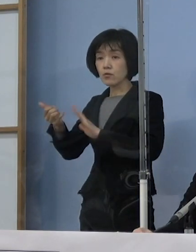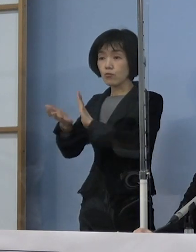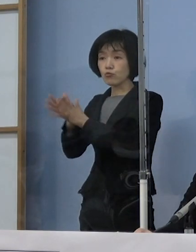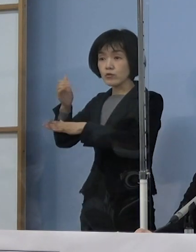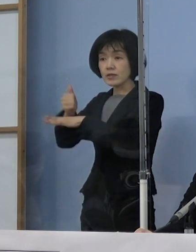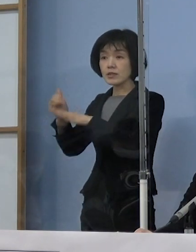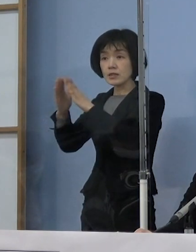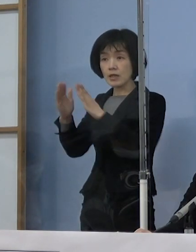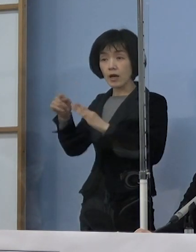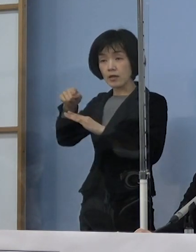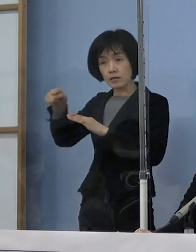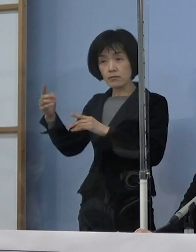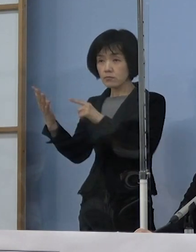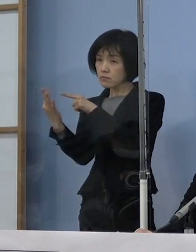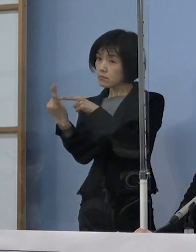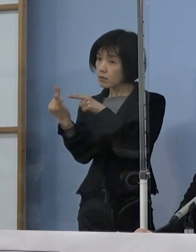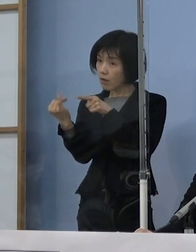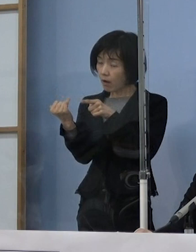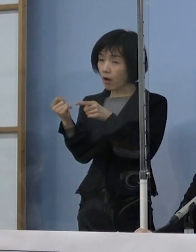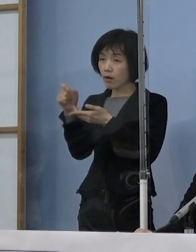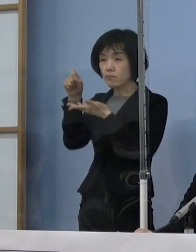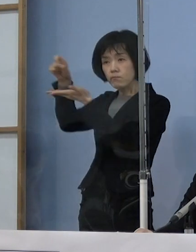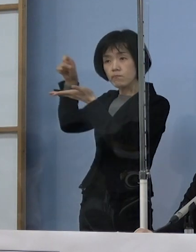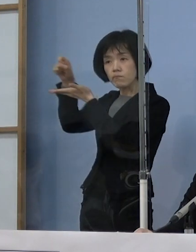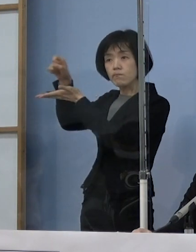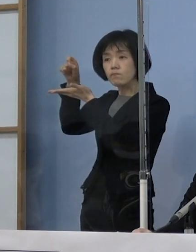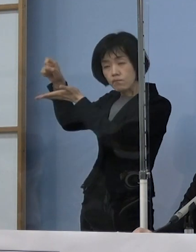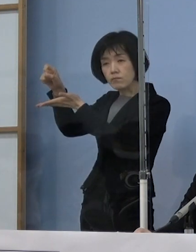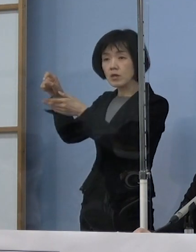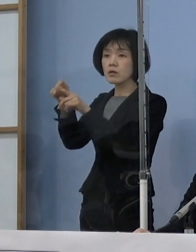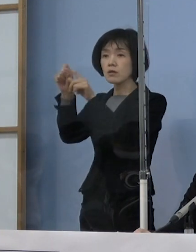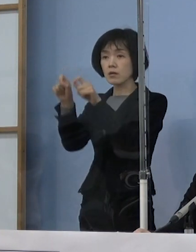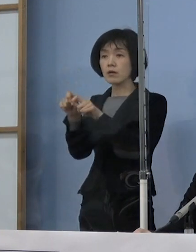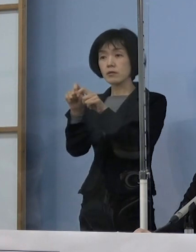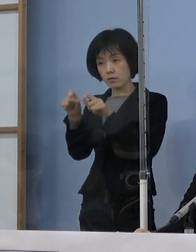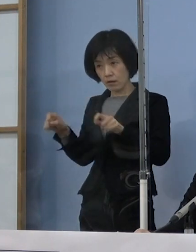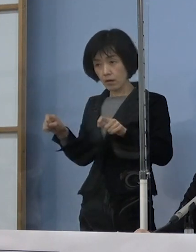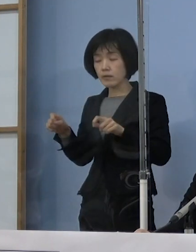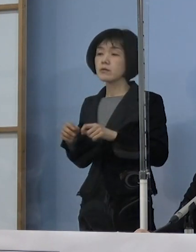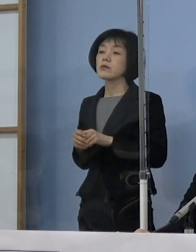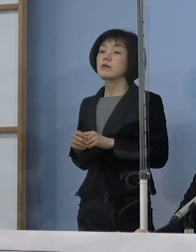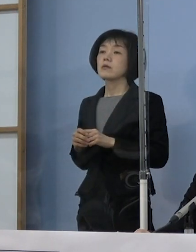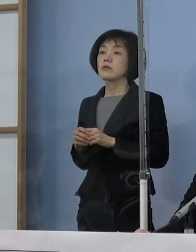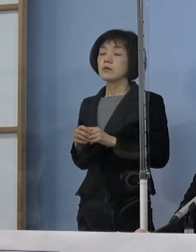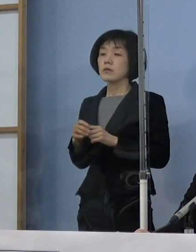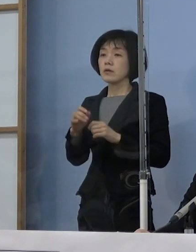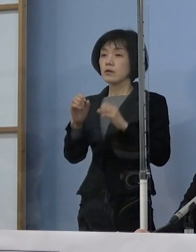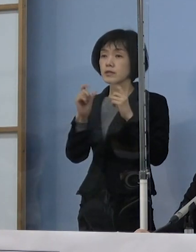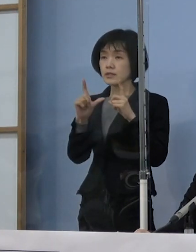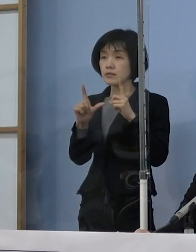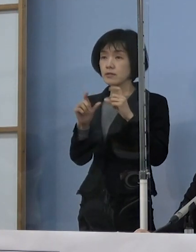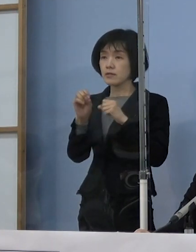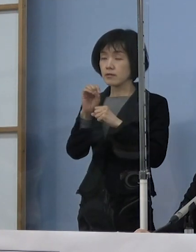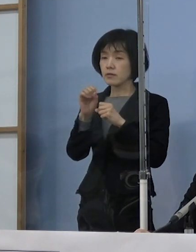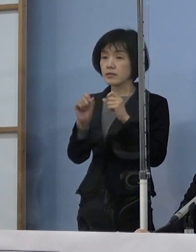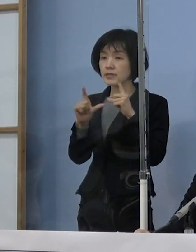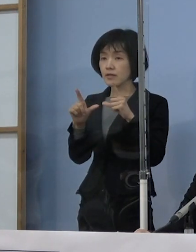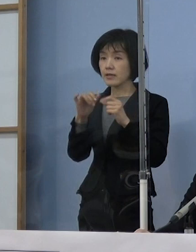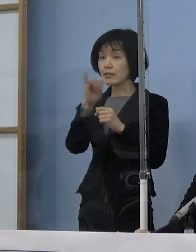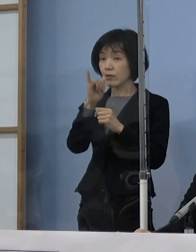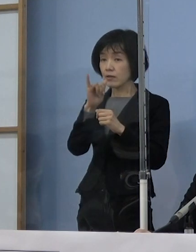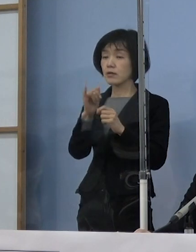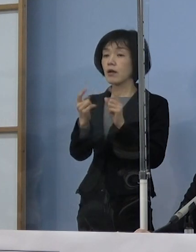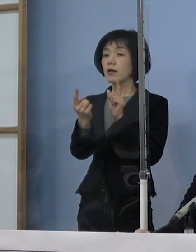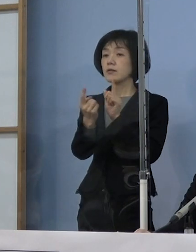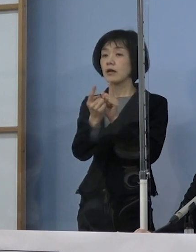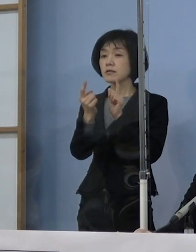の数度にわたる提言を行ってきた結果、新型インフルエンザ等対策特別